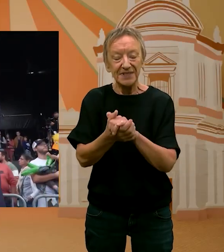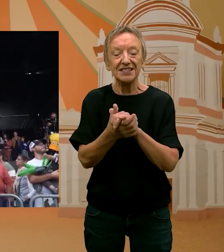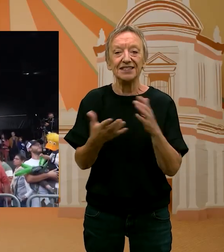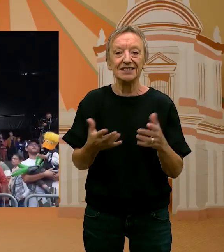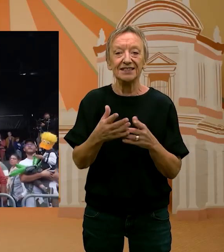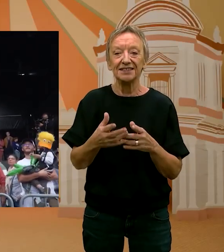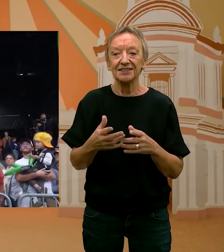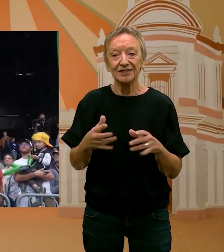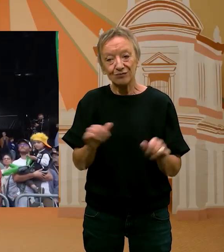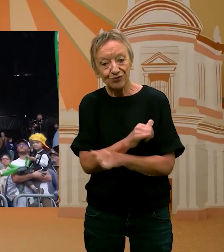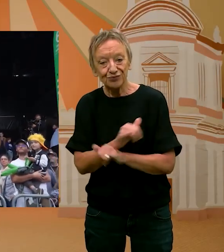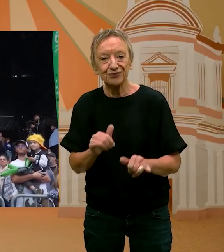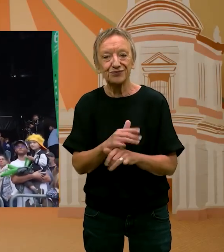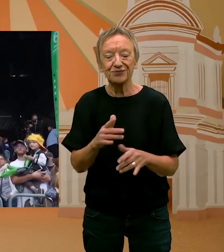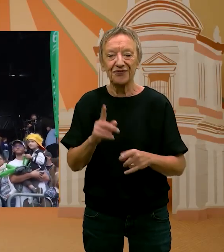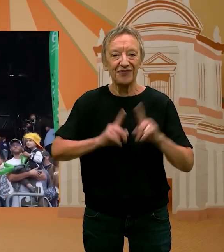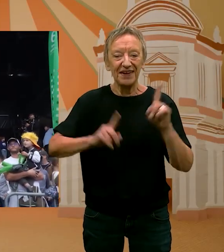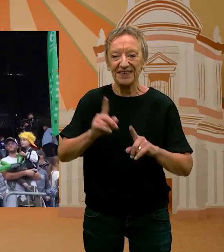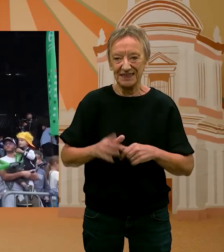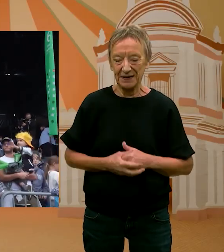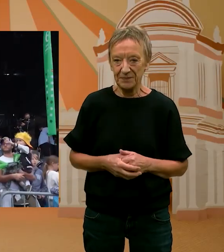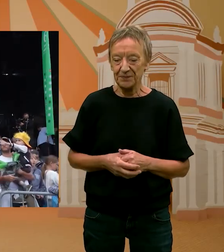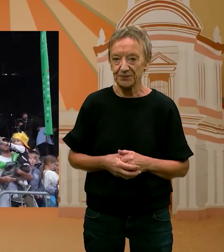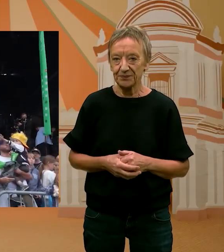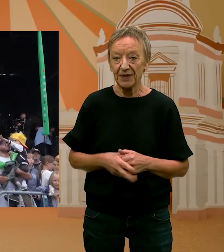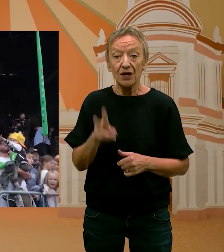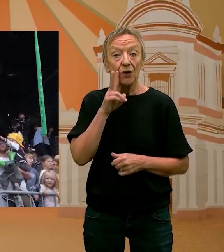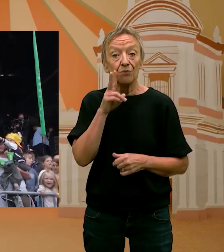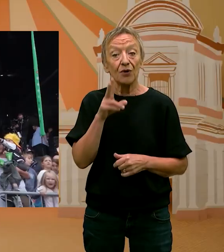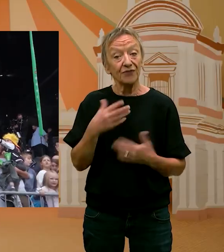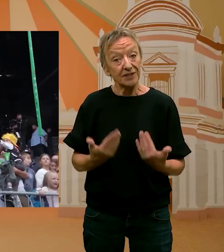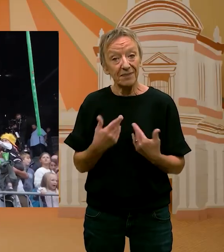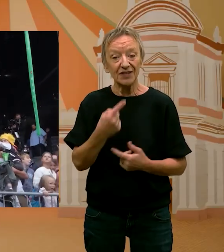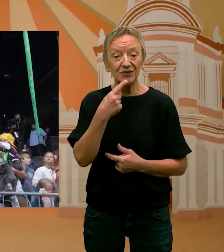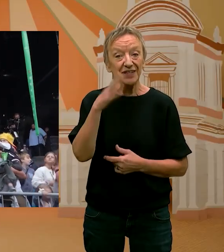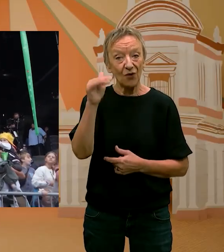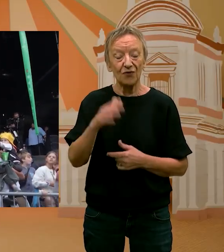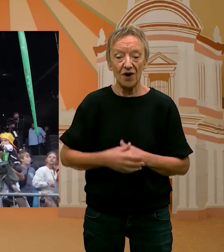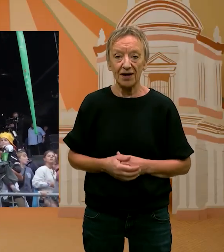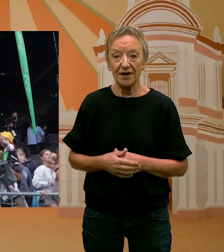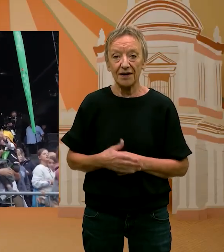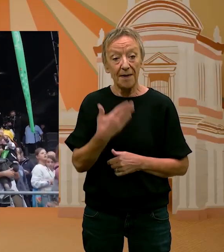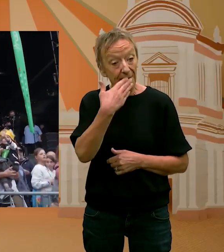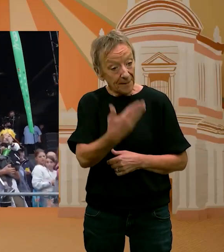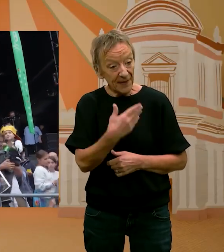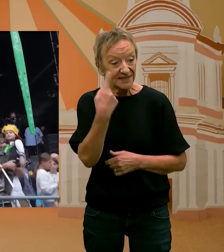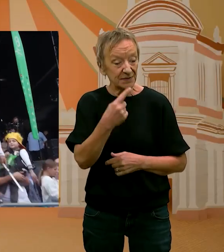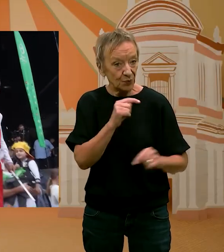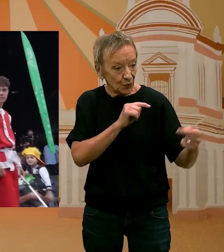les quartiers. L'occasion pour nous, tout doucement de se quitter. Greg, merci pour tes interventions. Avec tout grand plaisir,